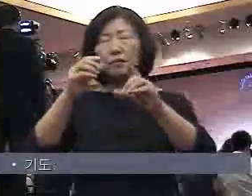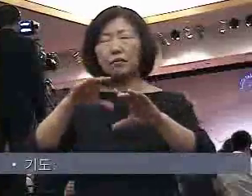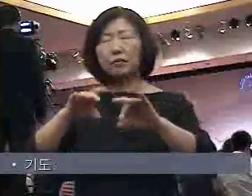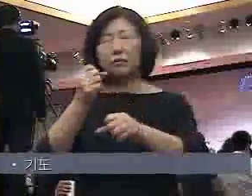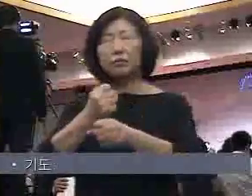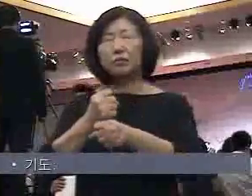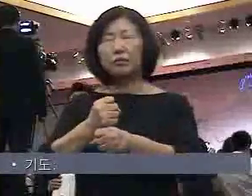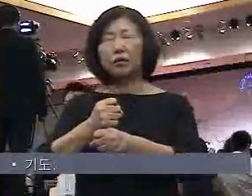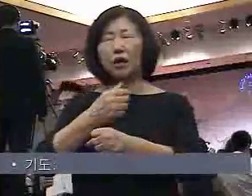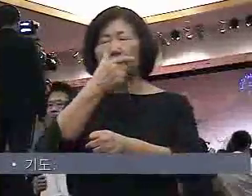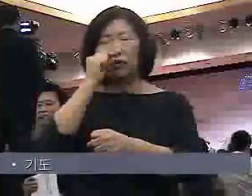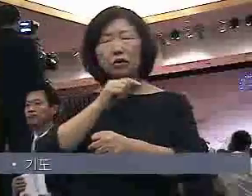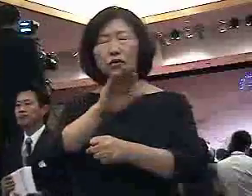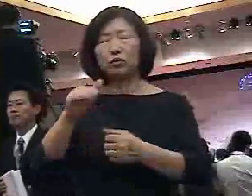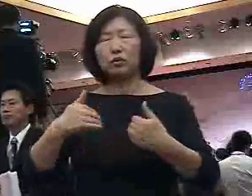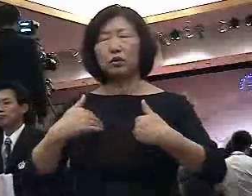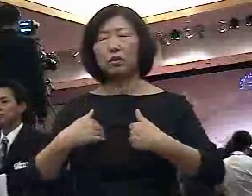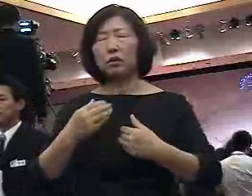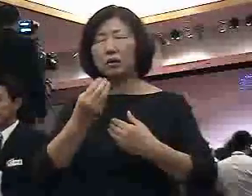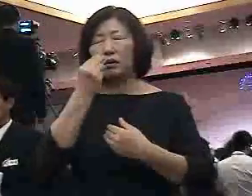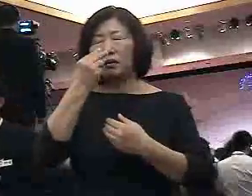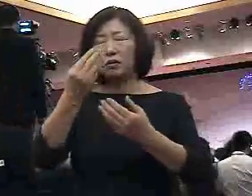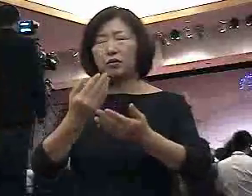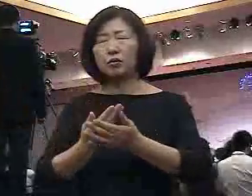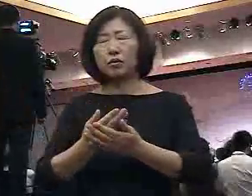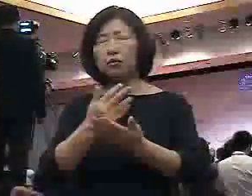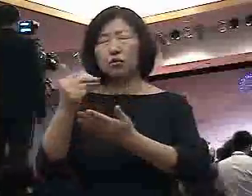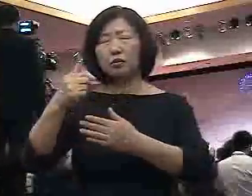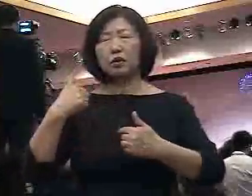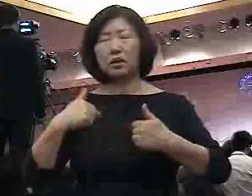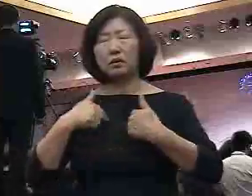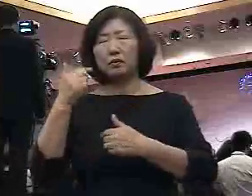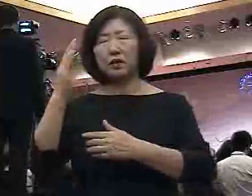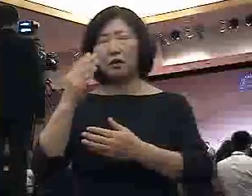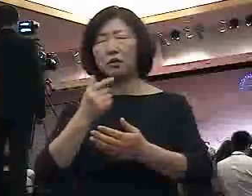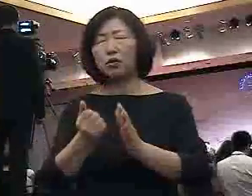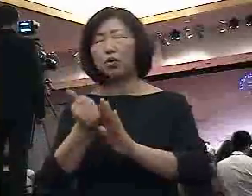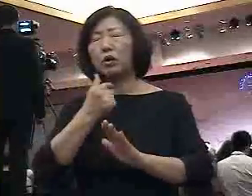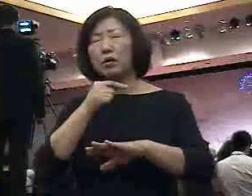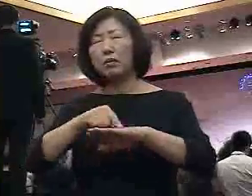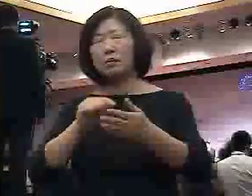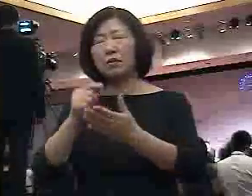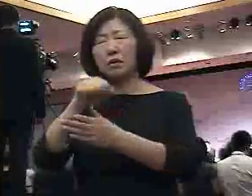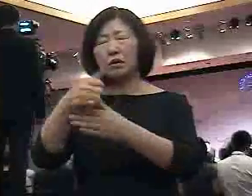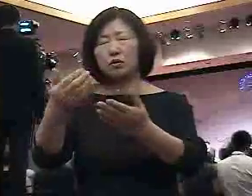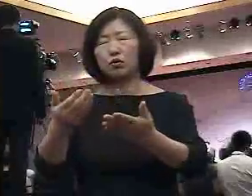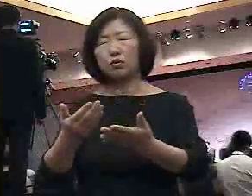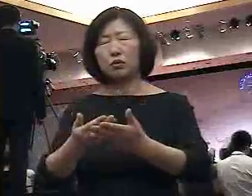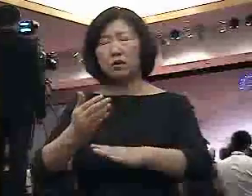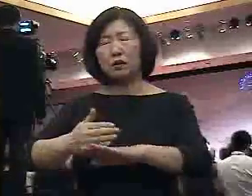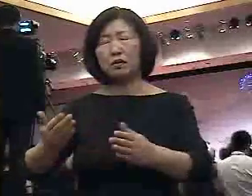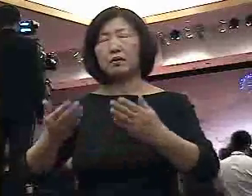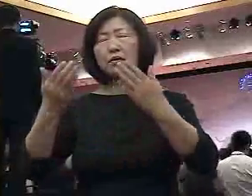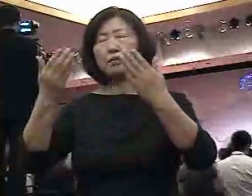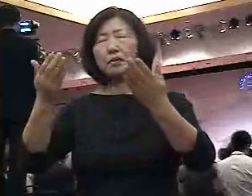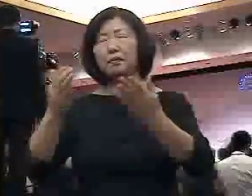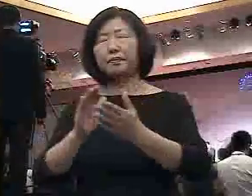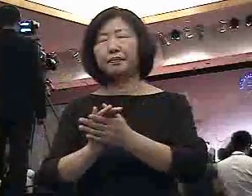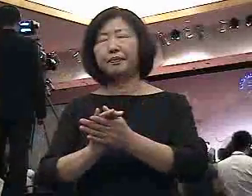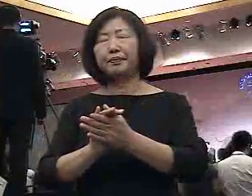창조하사 부족한 저희들에게 생명을 주시고 주님의 기쁨 되기를 소원하는 마음을 허락하심을